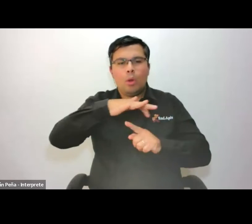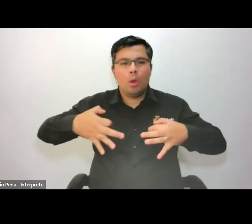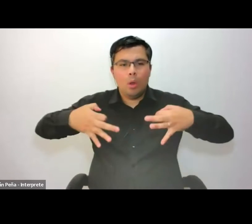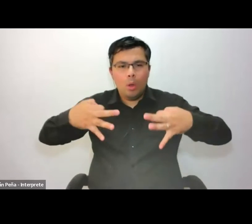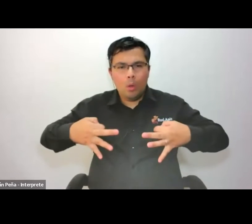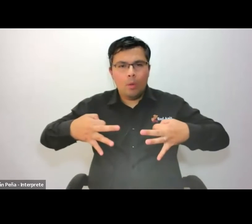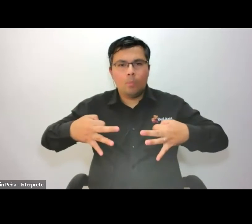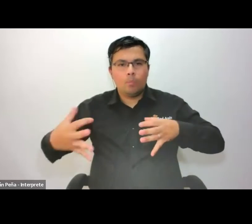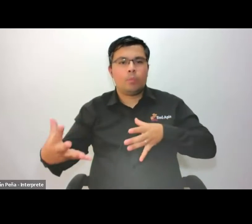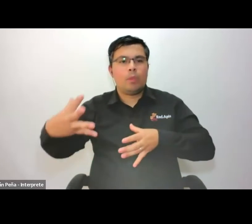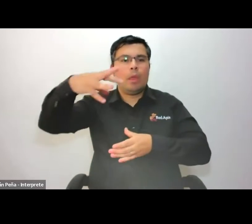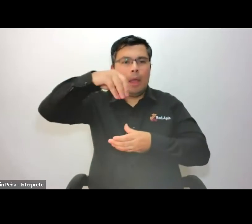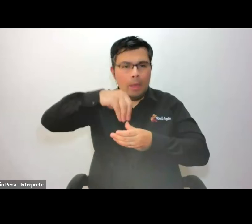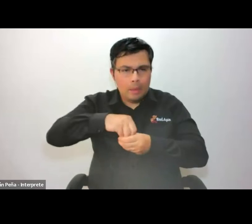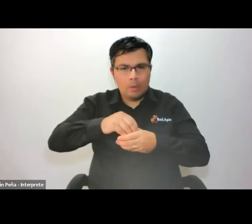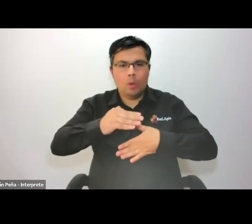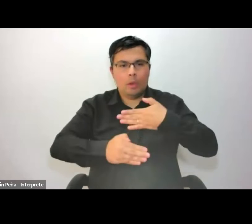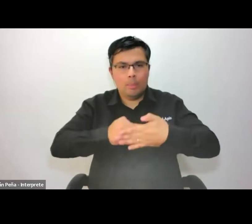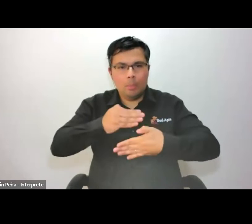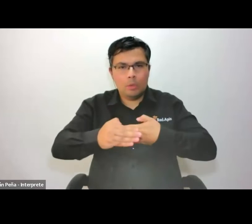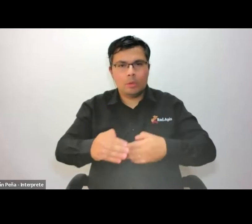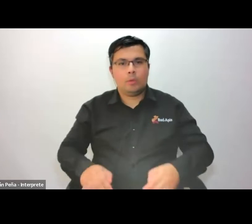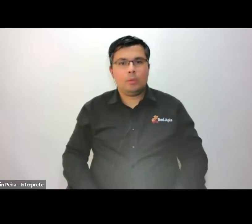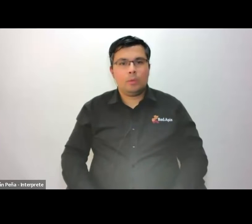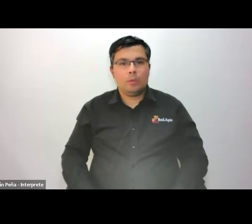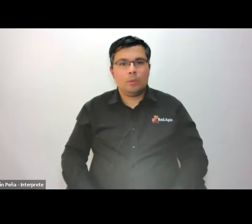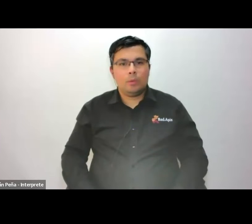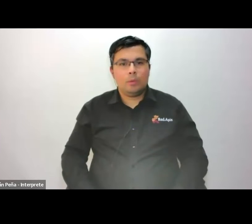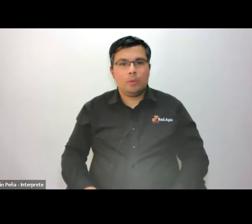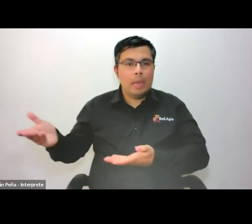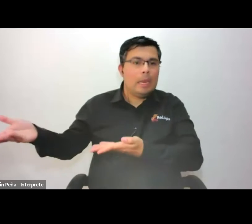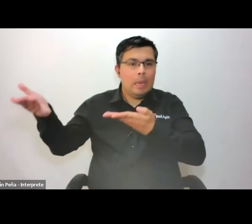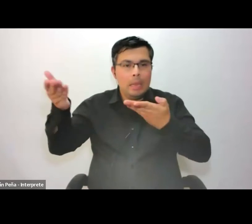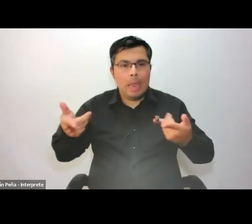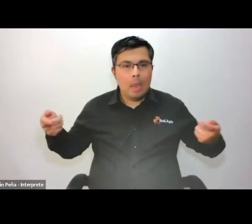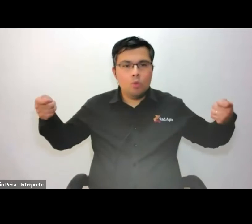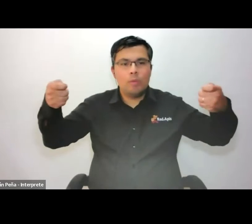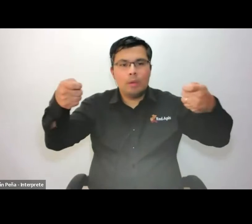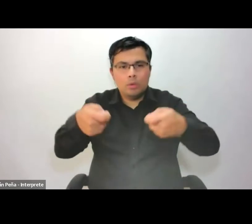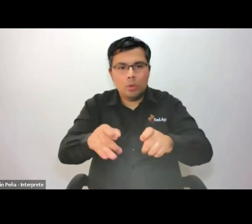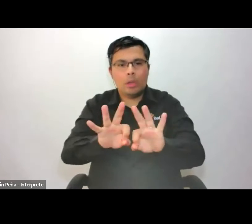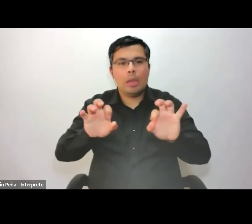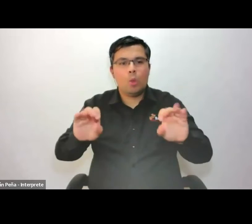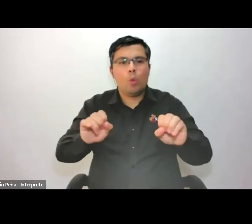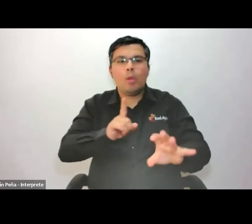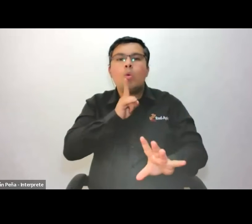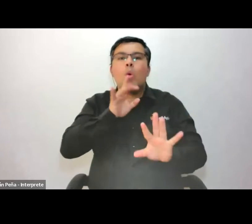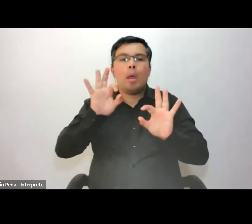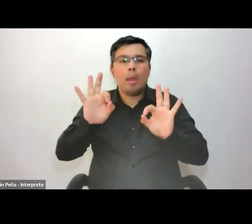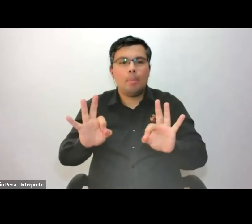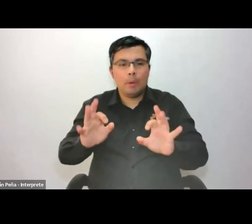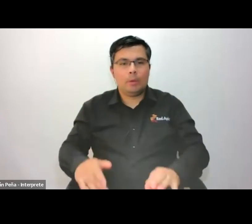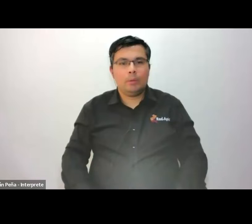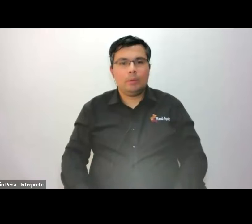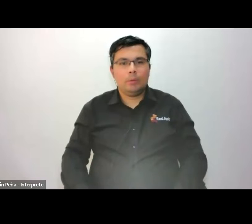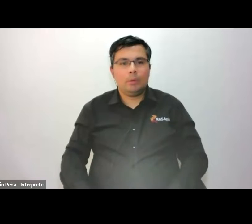este proceso excepcional y reciben subvención de educación especial, ¿verdad? Que llega retroactiva a los establecimientos. Entonces,